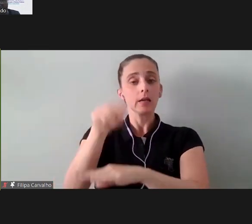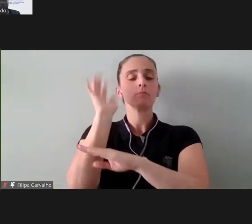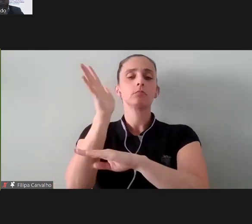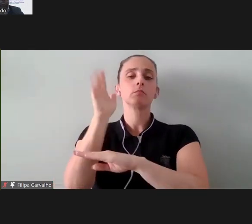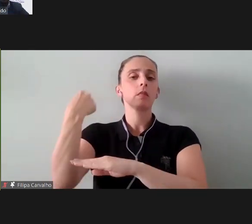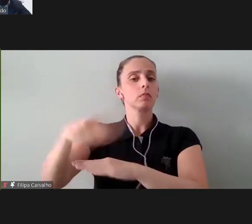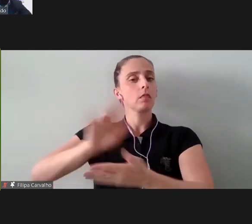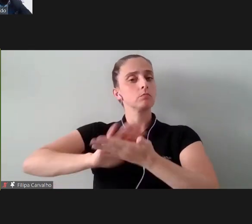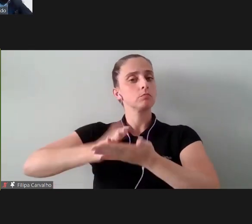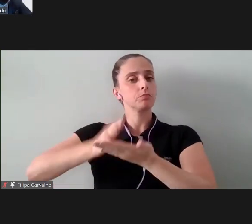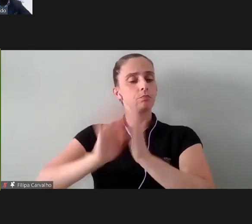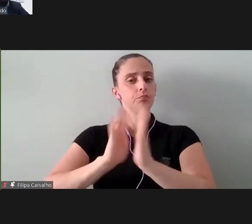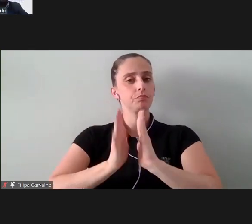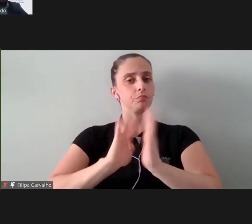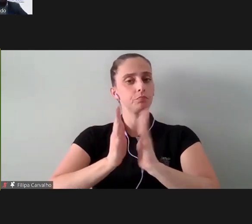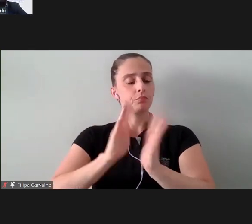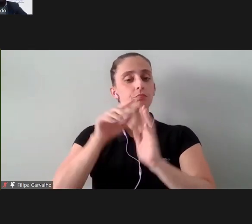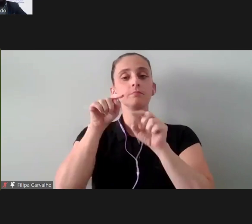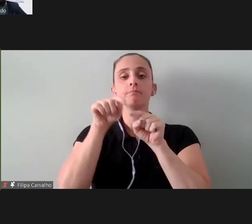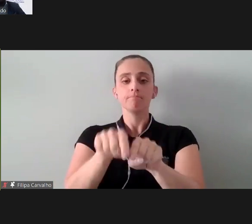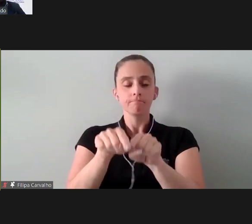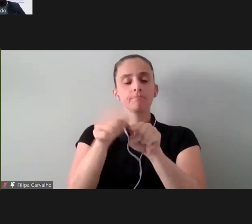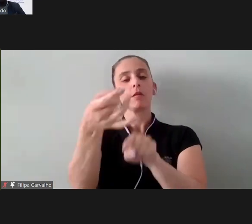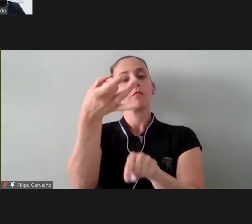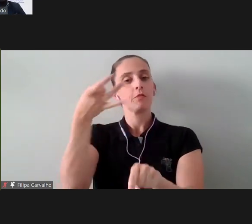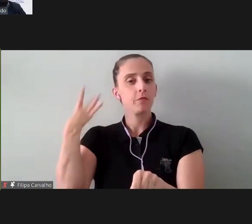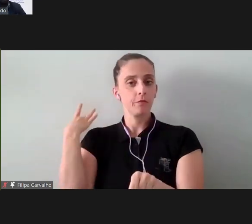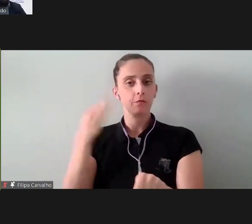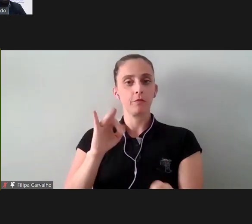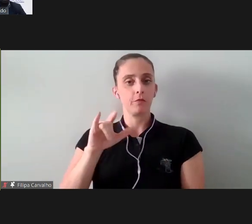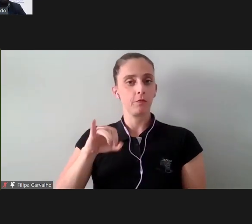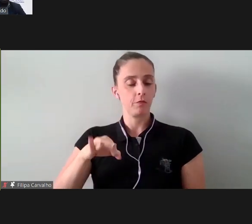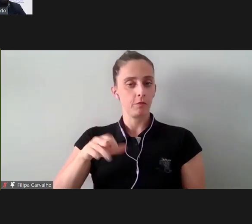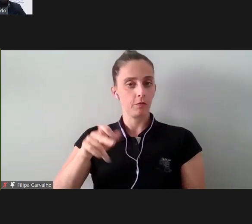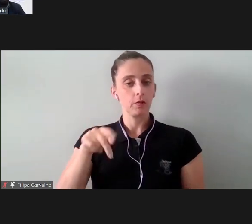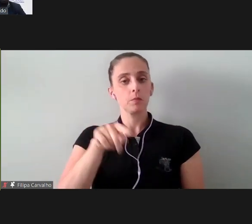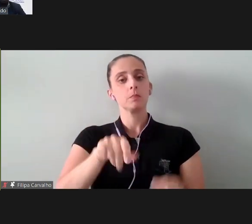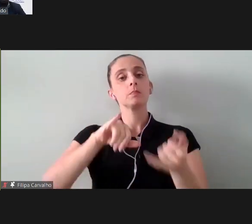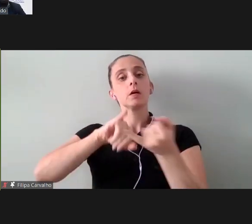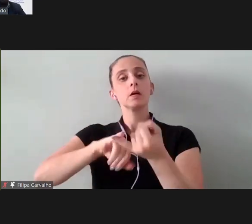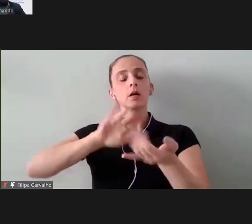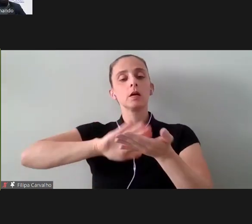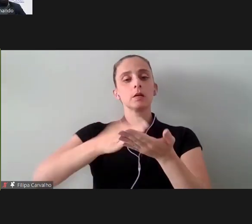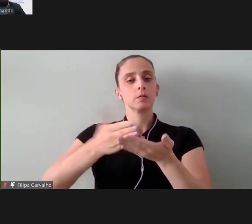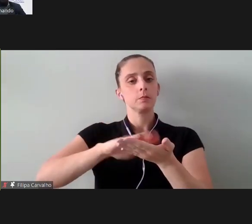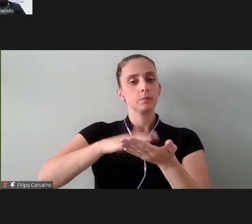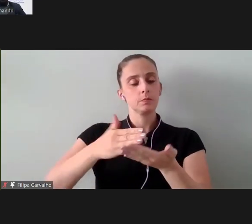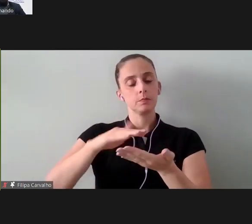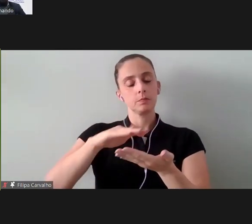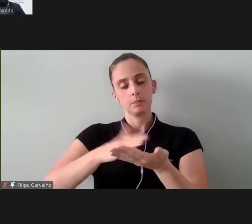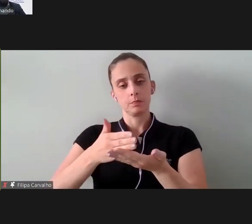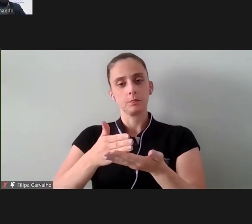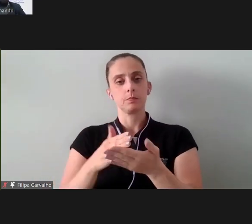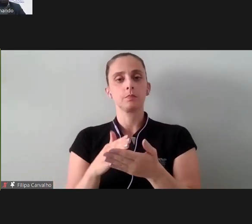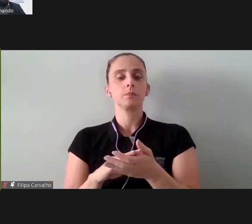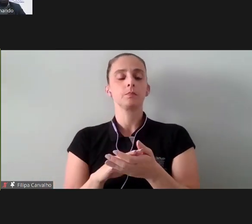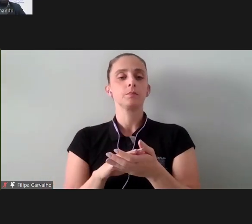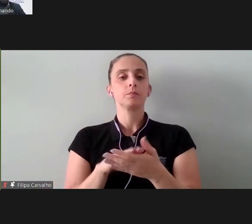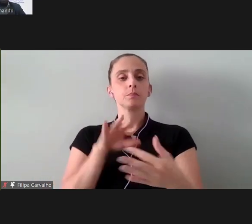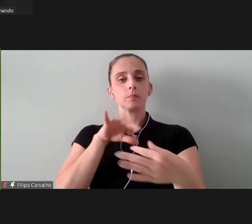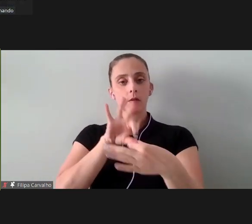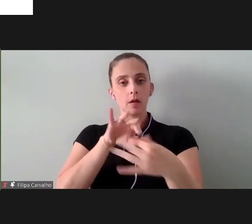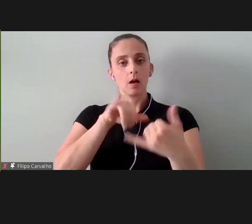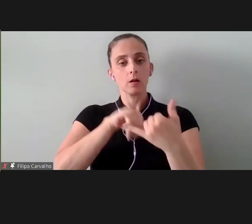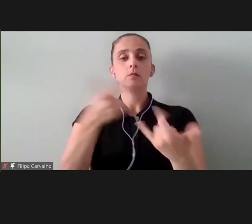para a língua gestual portuguesa, que será assegurada por Filipa Carvalho, da Associação de Tradutores e Intérpretes de Língua Gestual Portuguesa, a